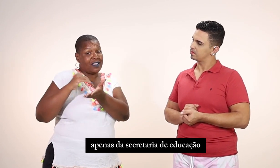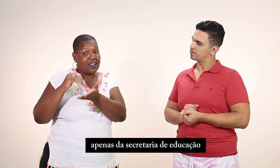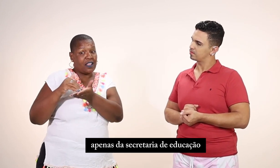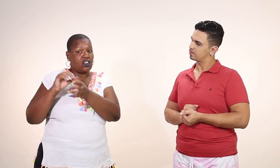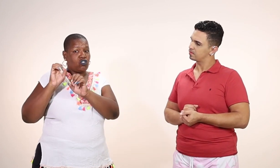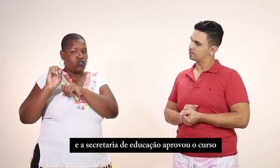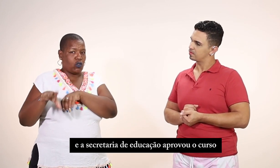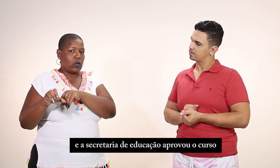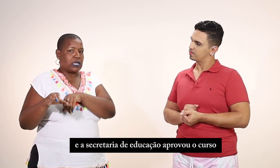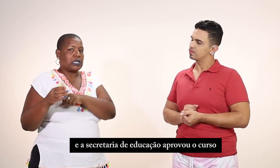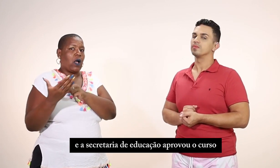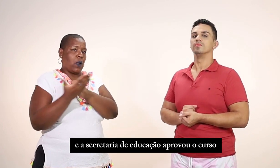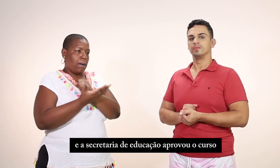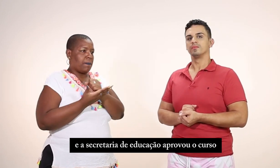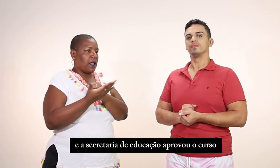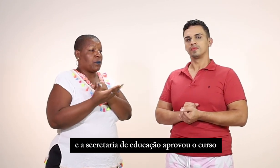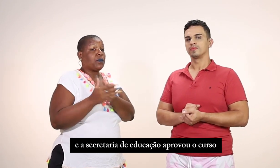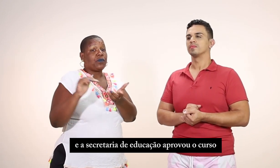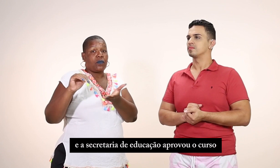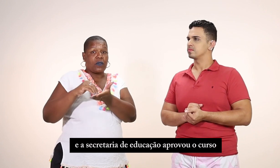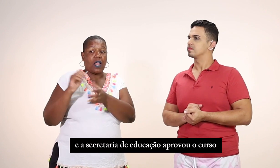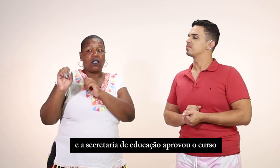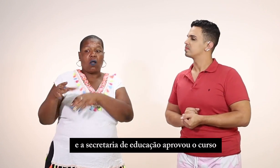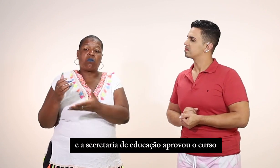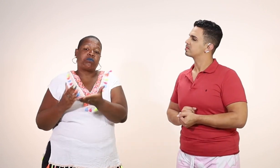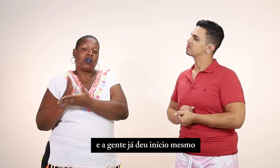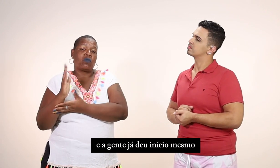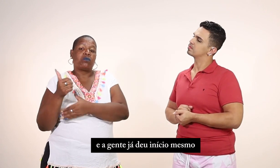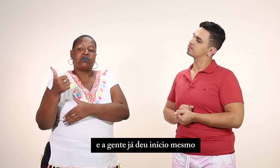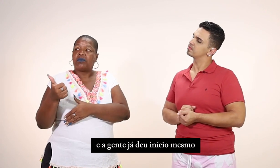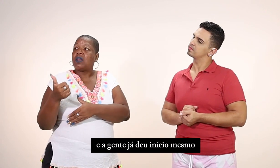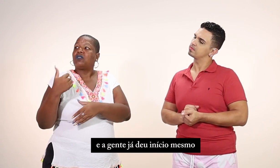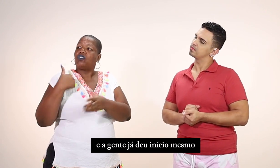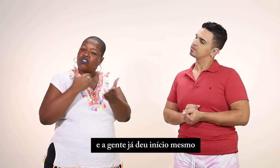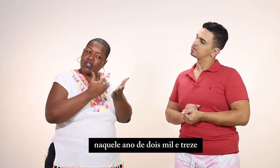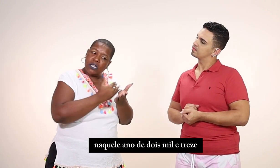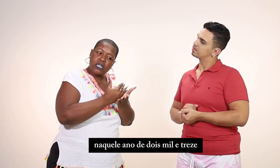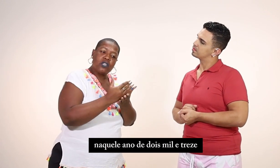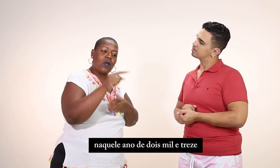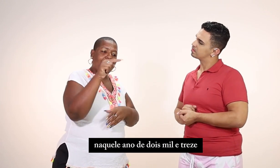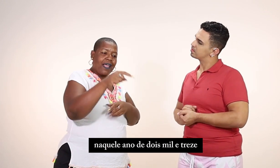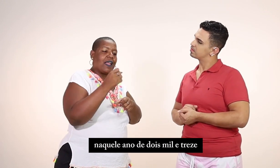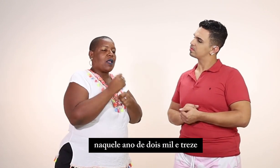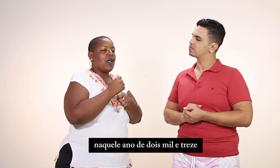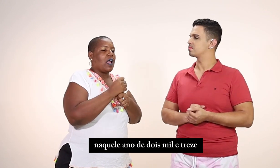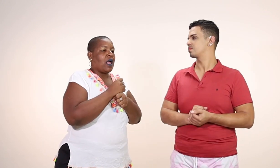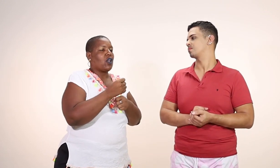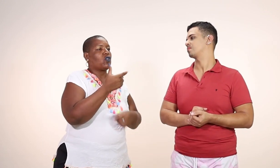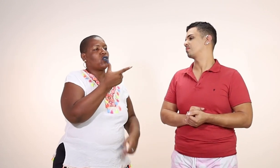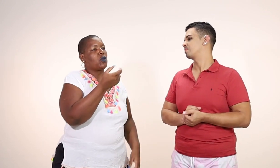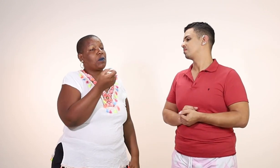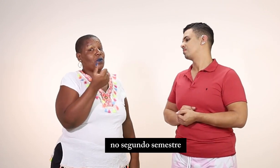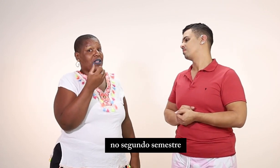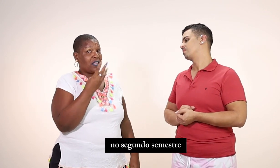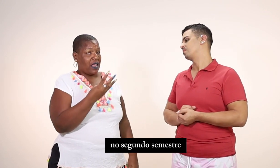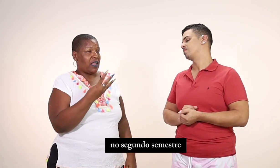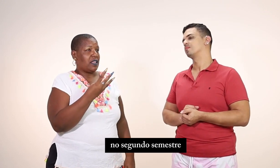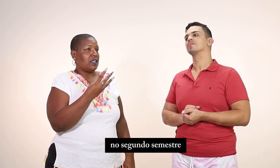Educação, e a Secretaria de Educação aprovou o curso e a gente já deu início mesmo naquele ano de 2013. No segundo